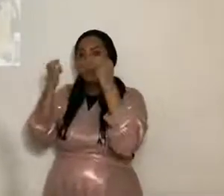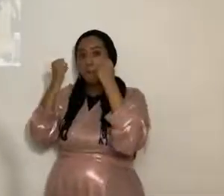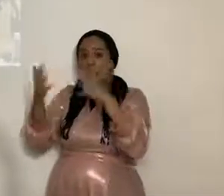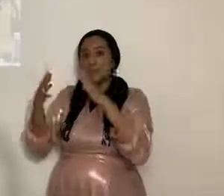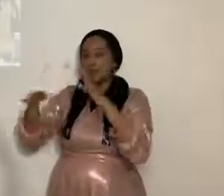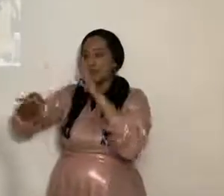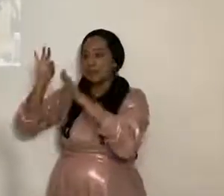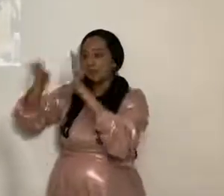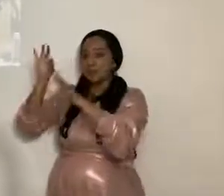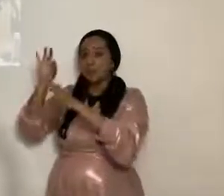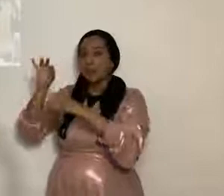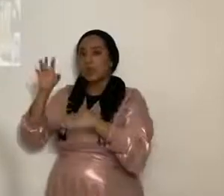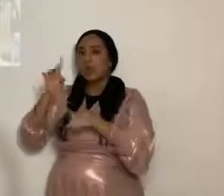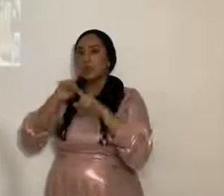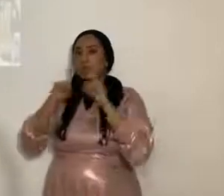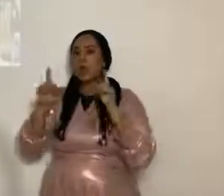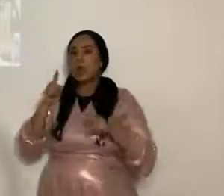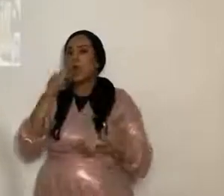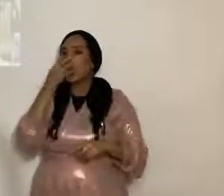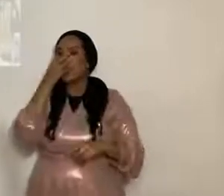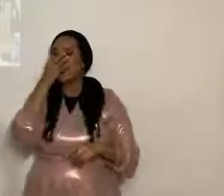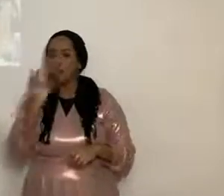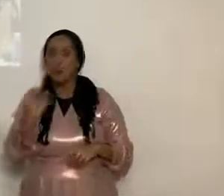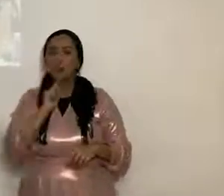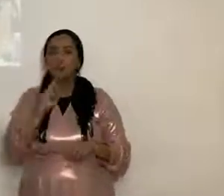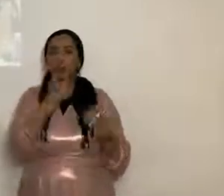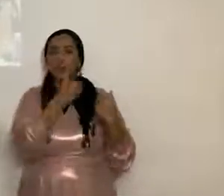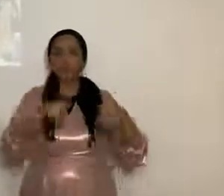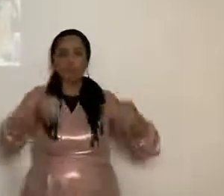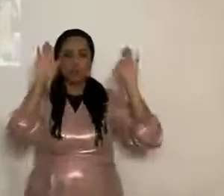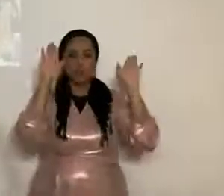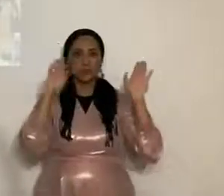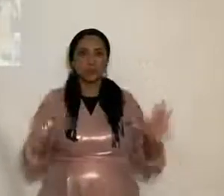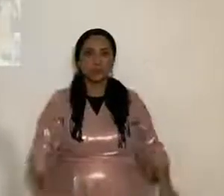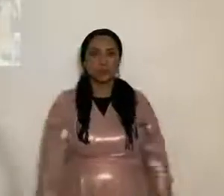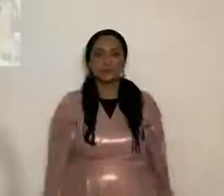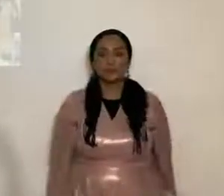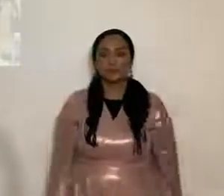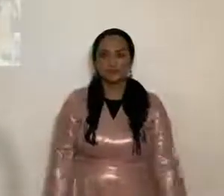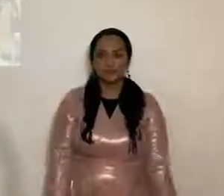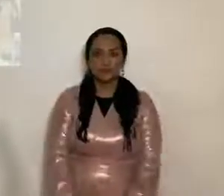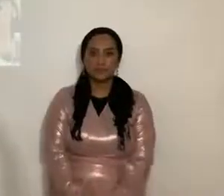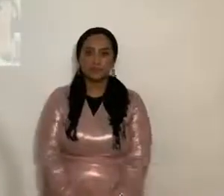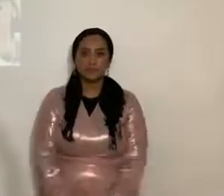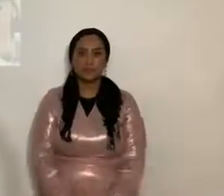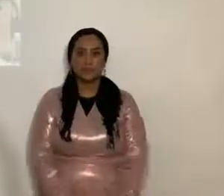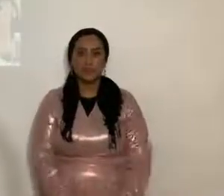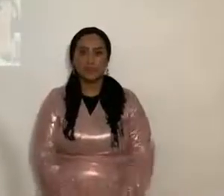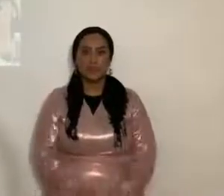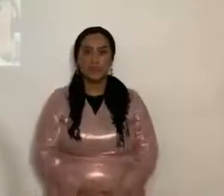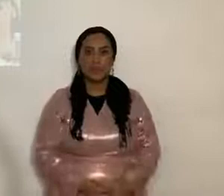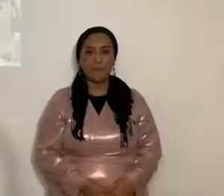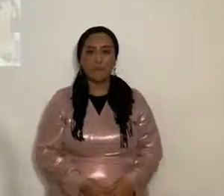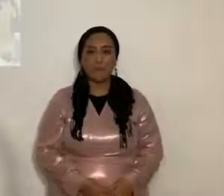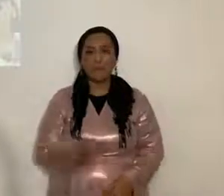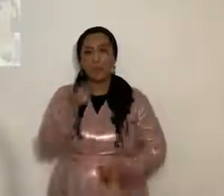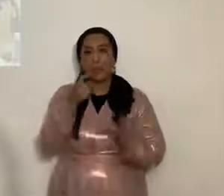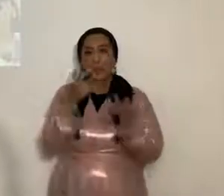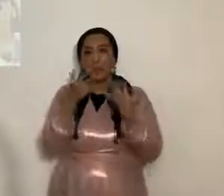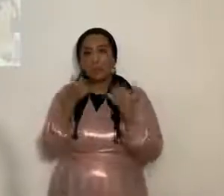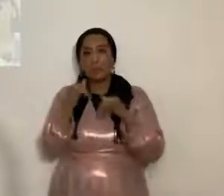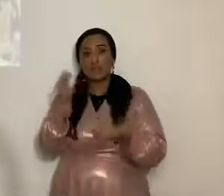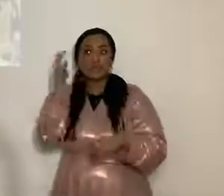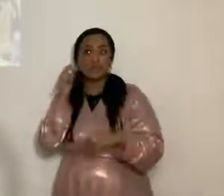escogidos. Te llamó el Eterno, pero ¿quieres seguir con los apóstatas? ¿Quieres seguirlos escuchando? Tu consecuencia es mala. Así